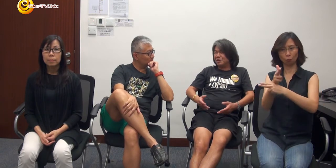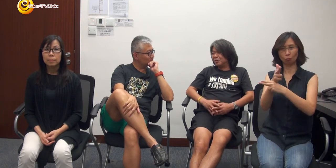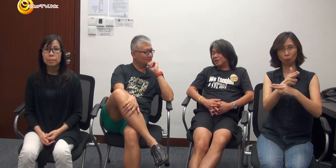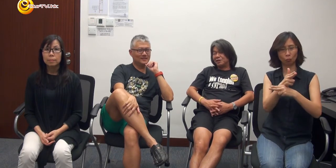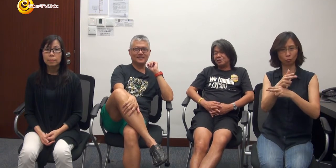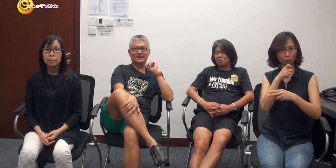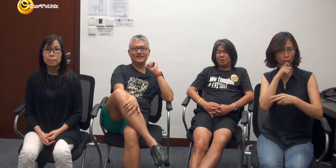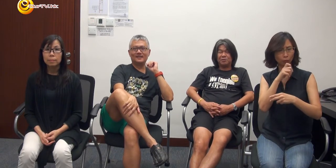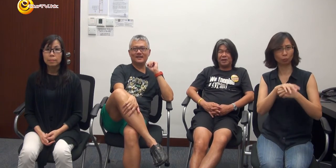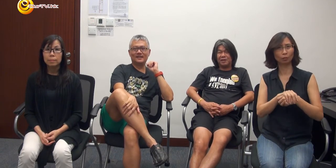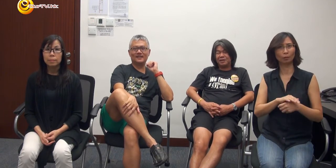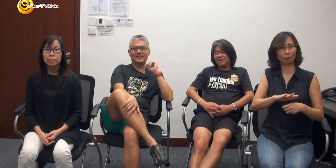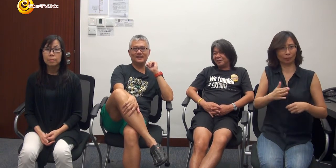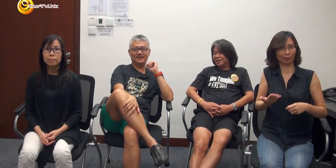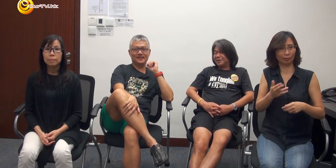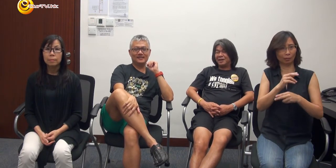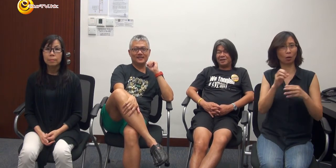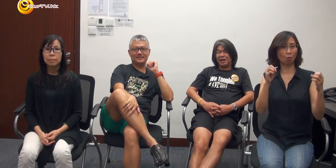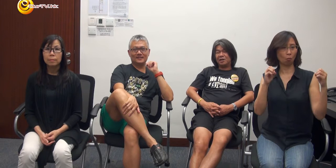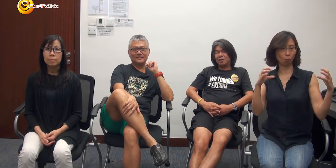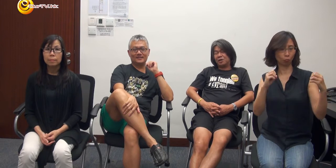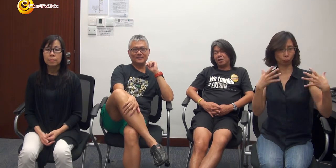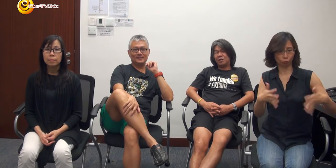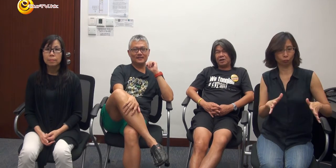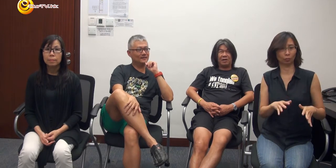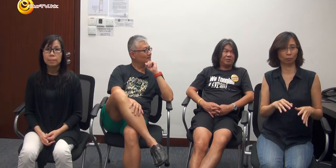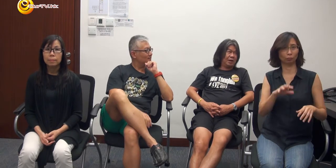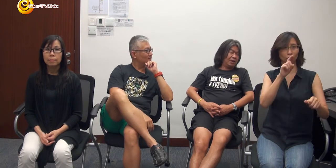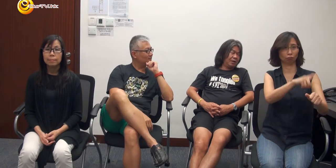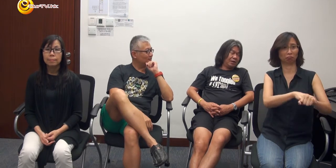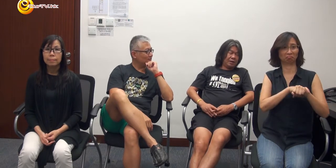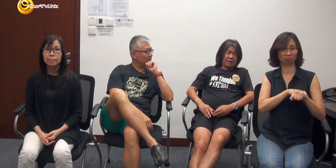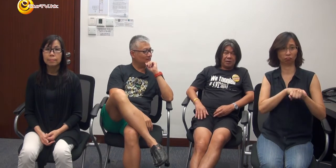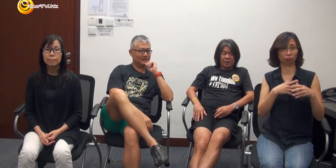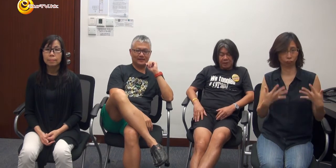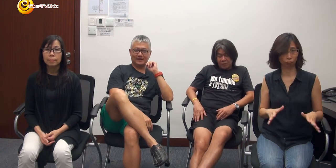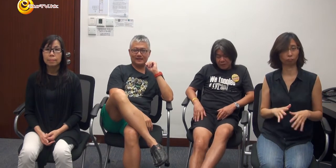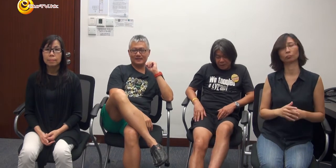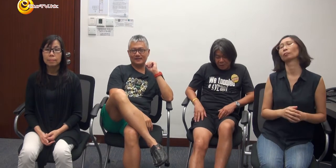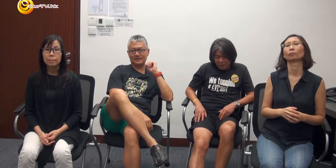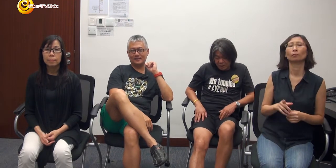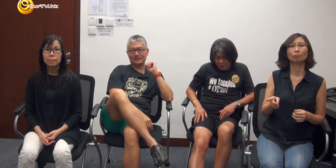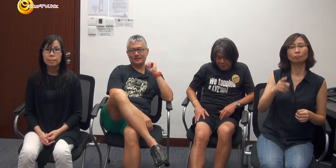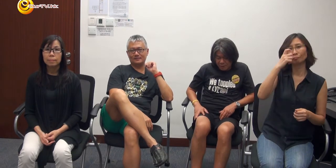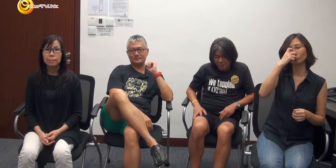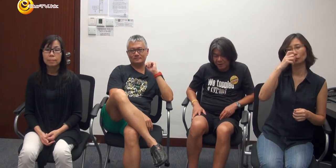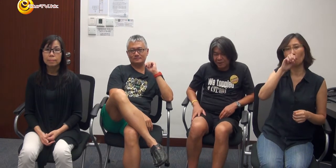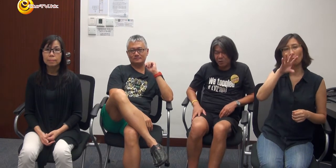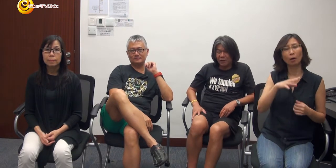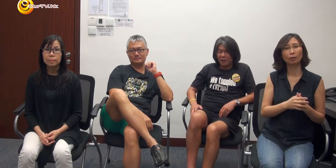咗個人，就已經捉咗啦。咁即係大家所以話 共產黨啲嘢真係奇奇。 梁振英話：哎呀充分肯